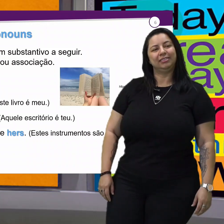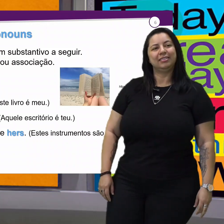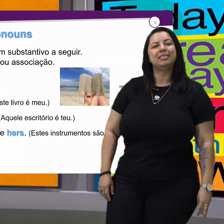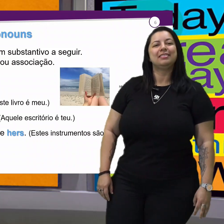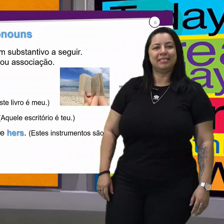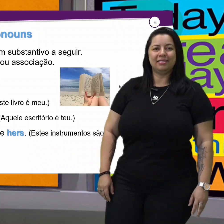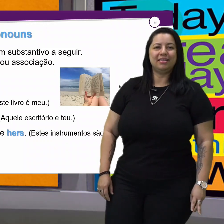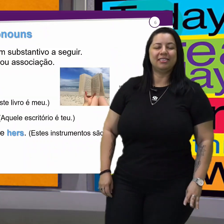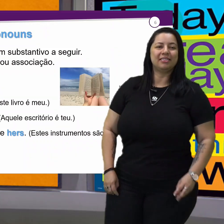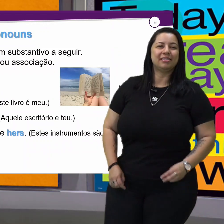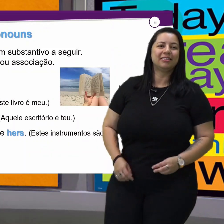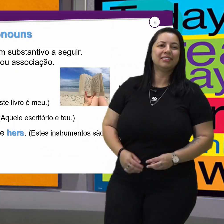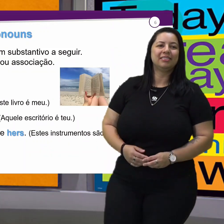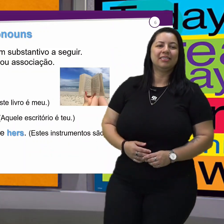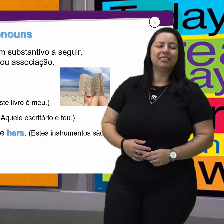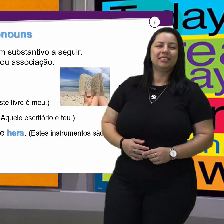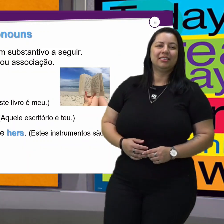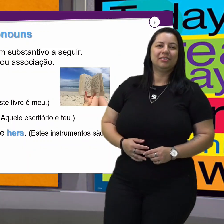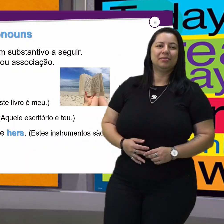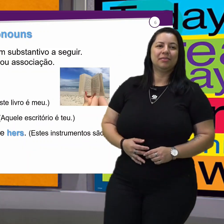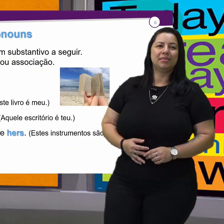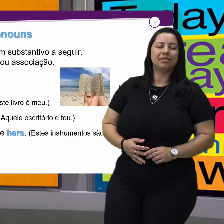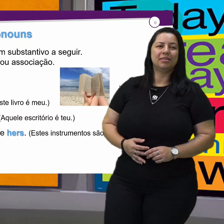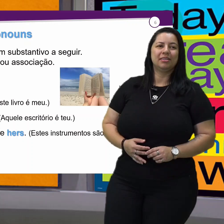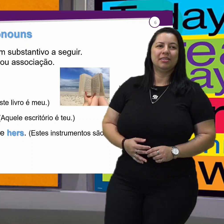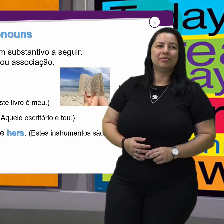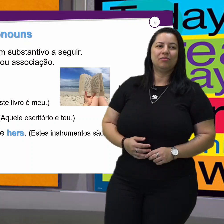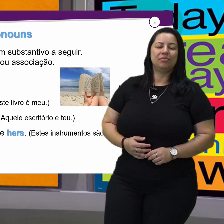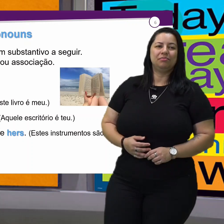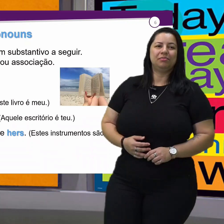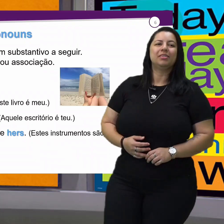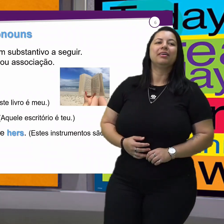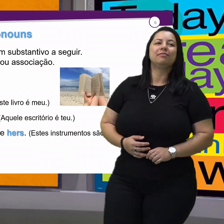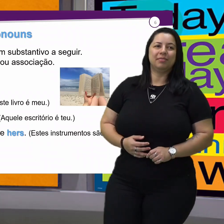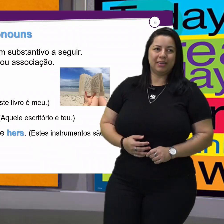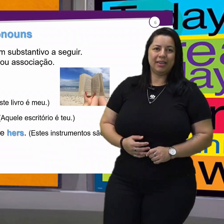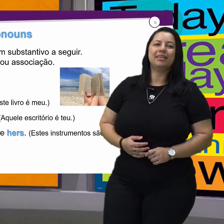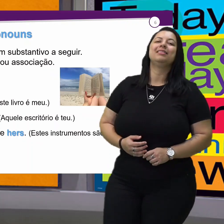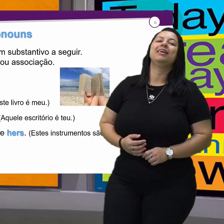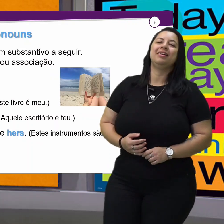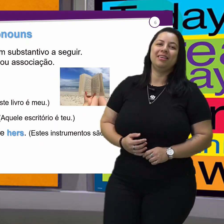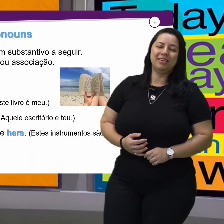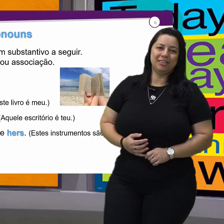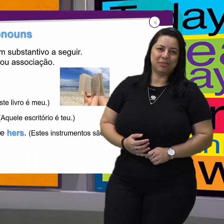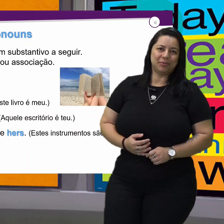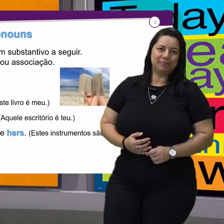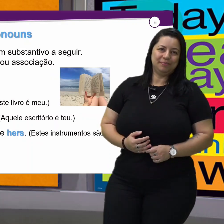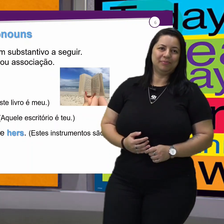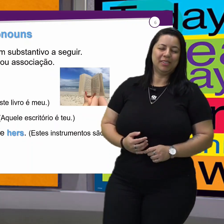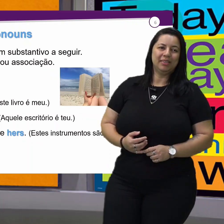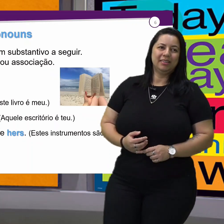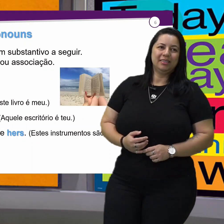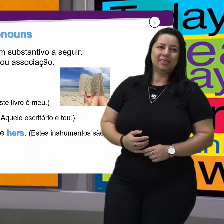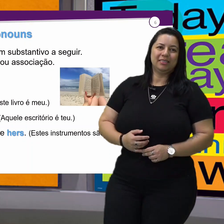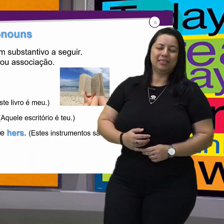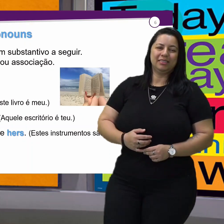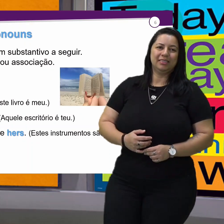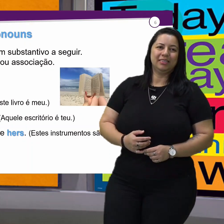uma conversa, de uma fala contínua, não tem problema algum. Só que a posse, o que é realmente meu, ou minha, ou teu, ou